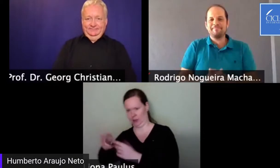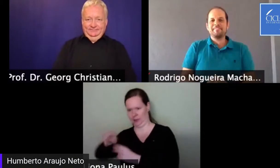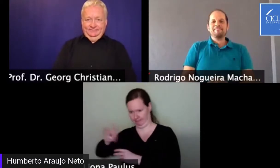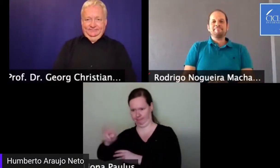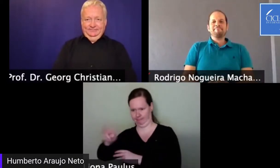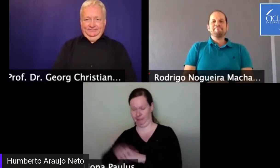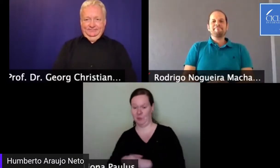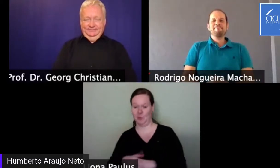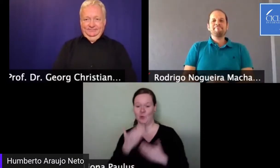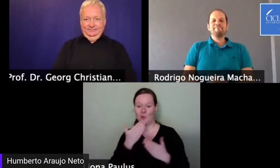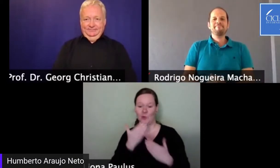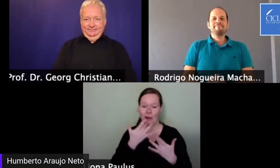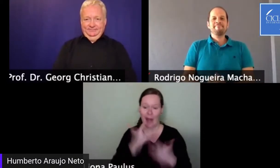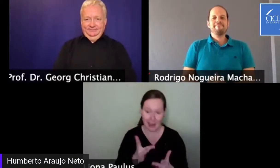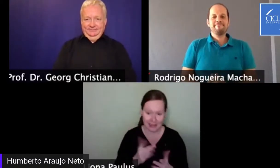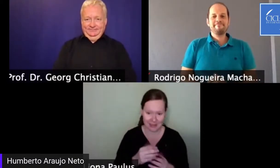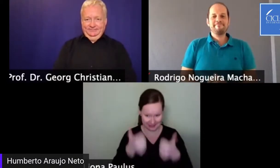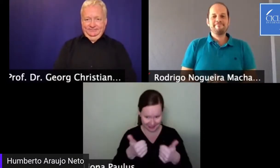trabalho.